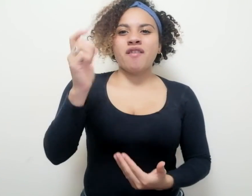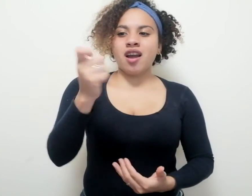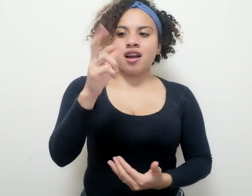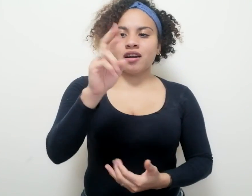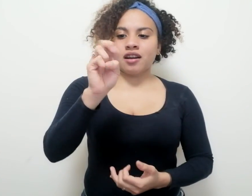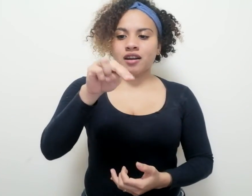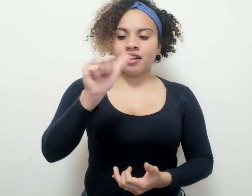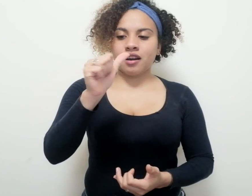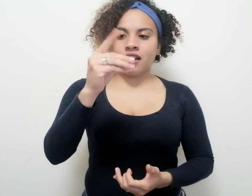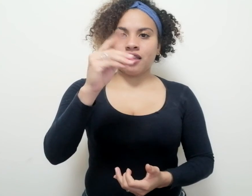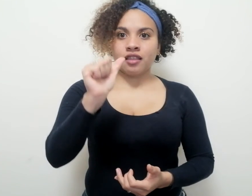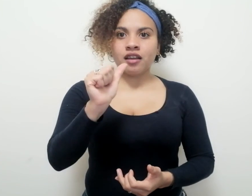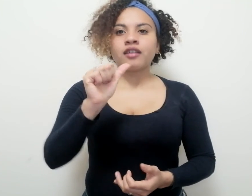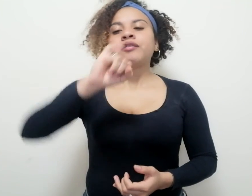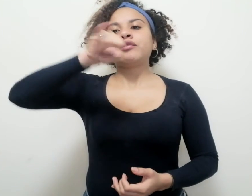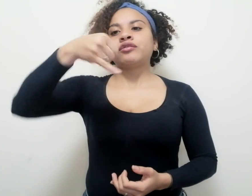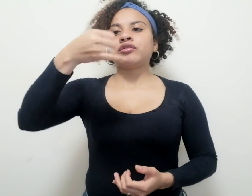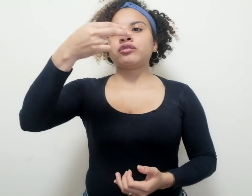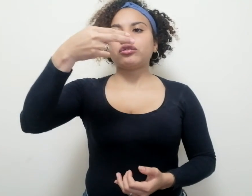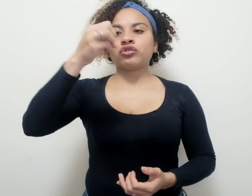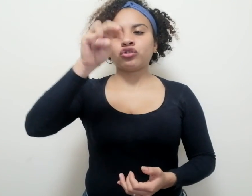Granada, John Butler